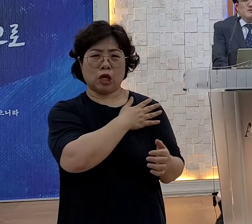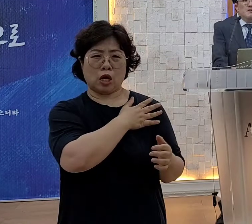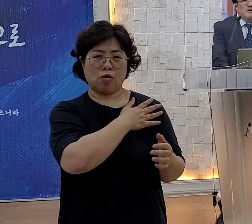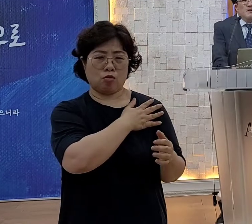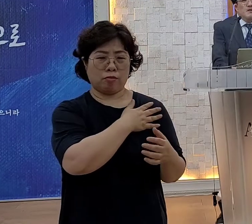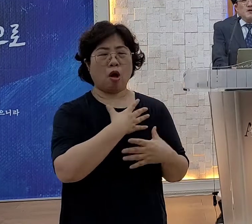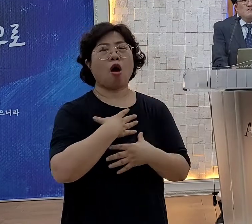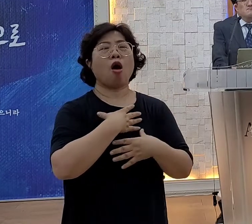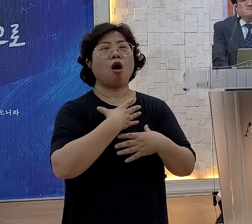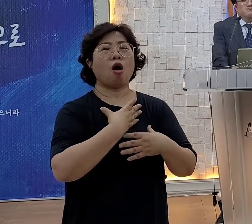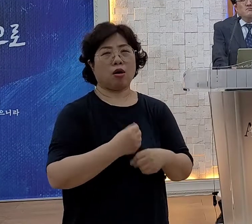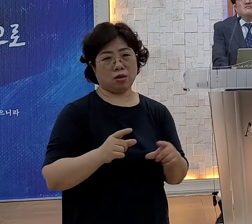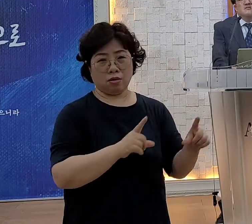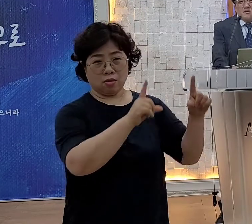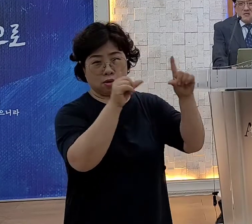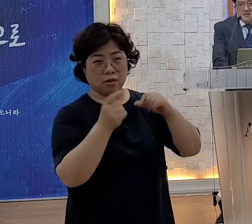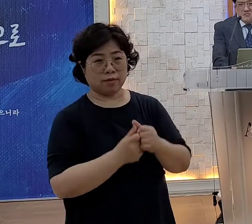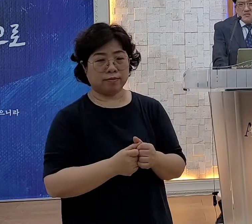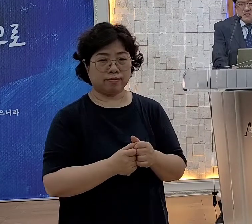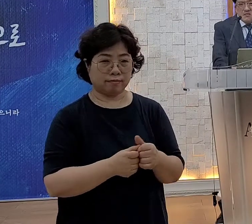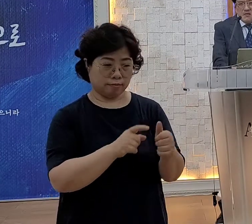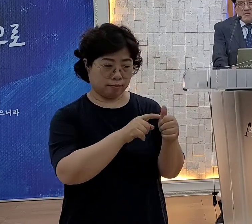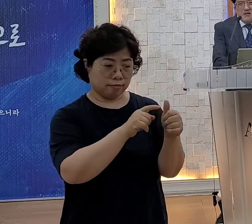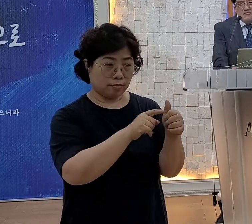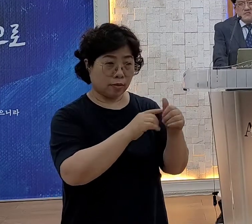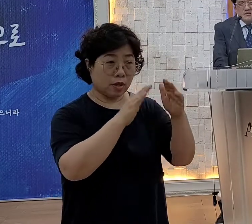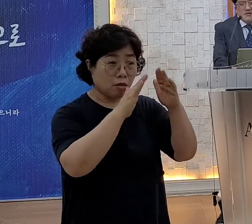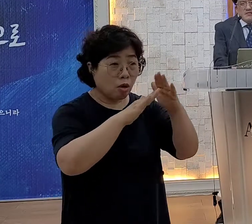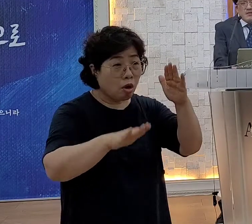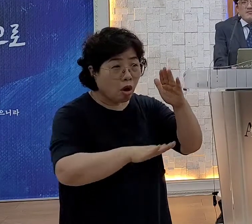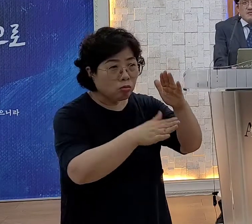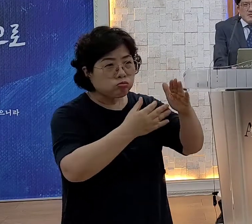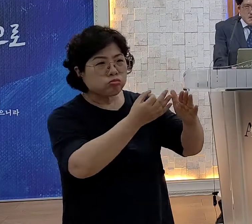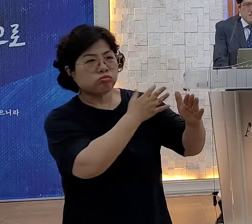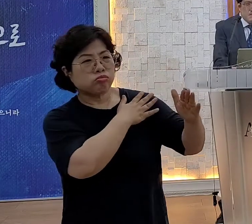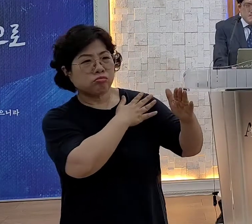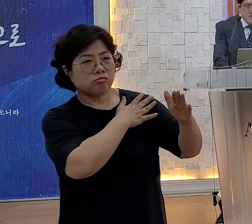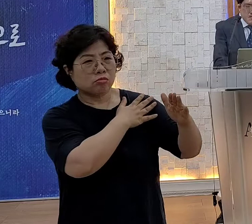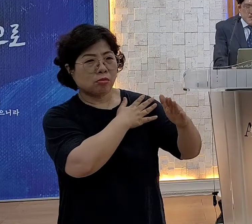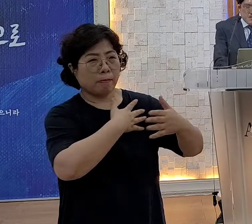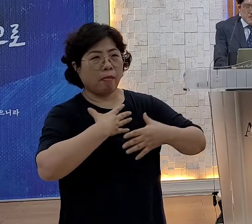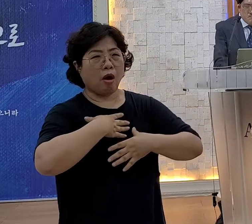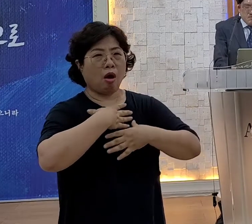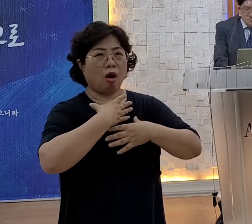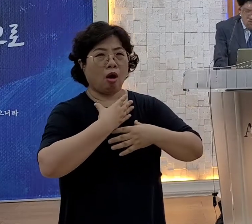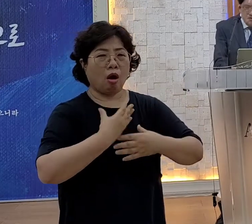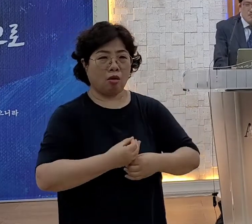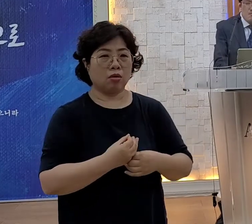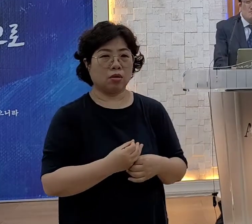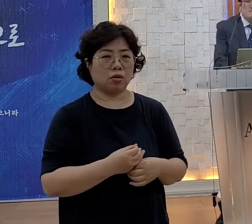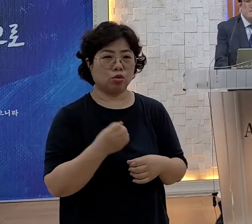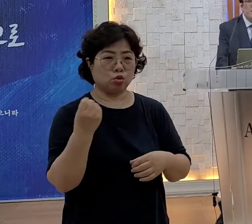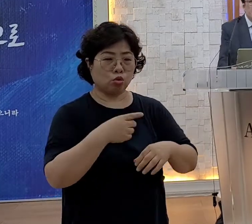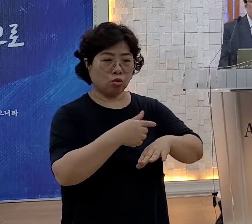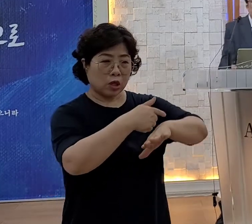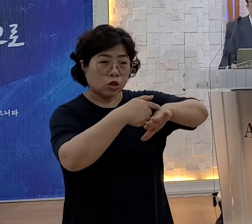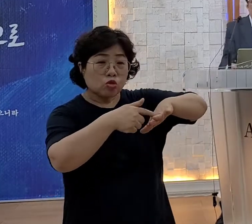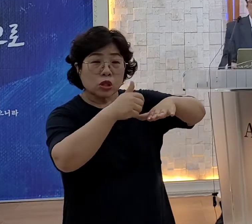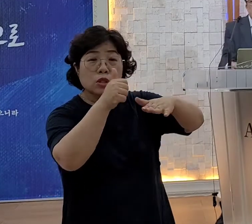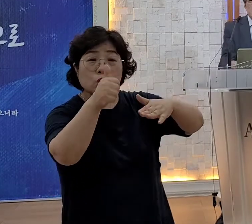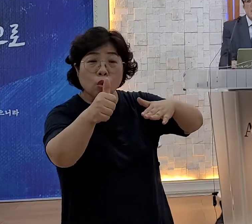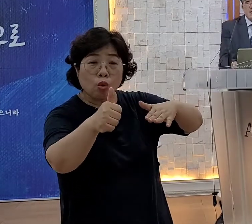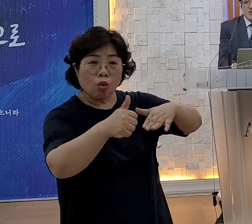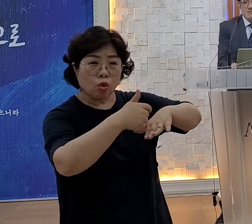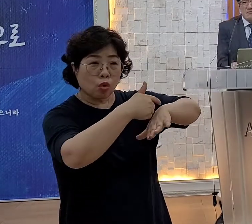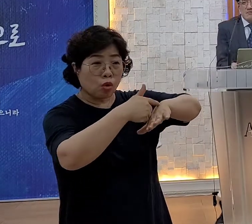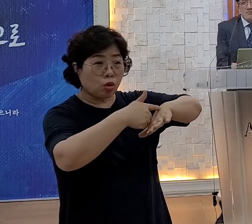톨스토이는 아주 부유한 집안이었습니다. 그의 삶은 탄탄대로였습니다. 그래서 귀족이었고